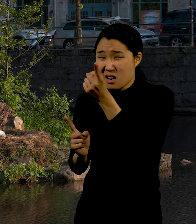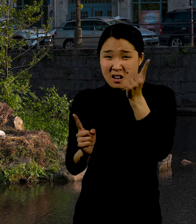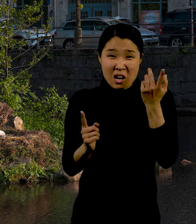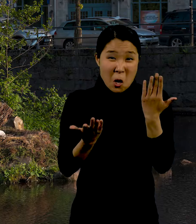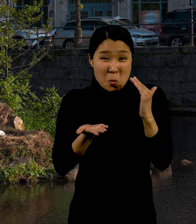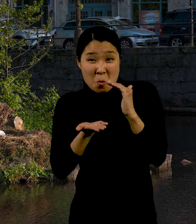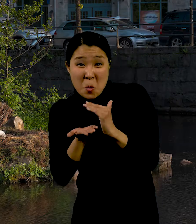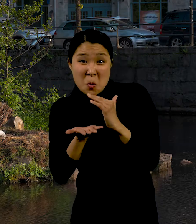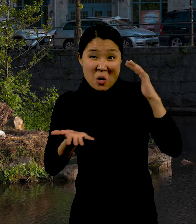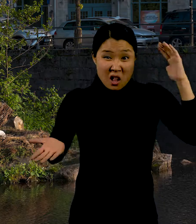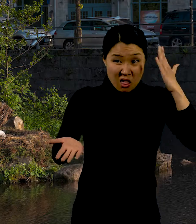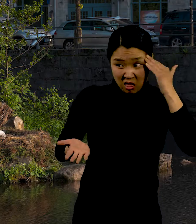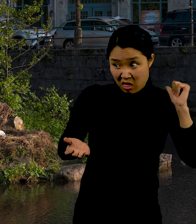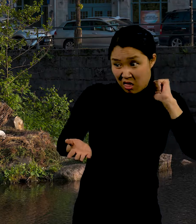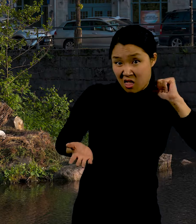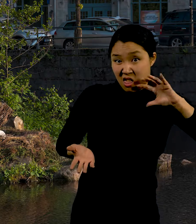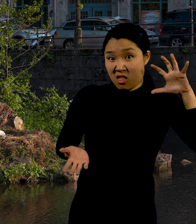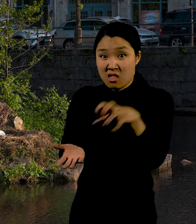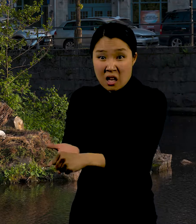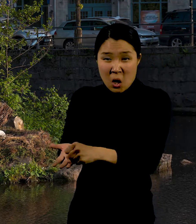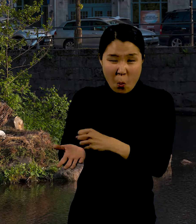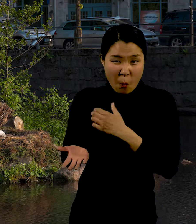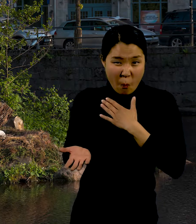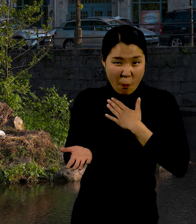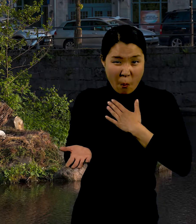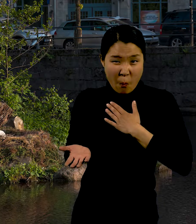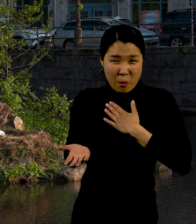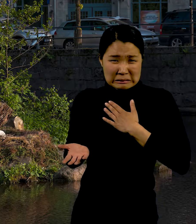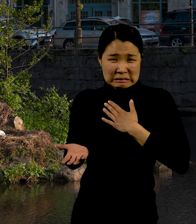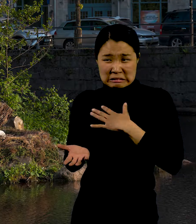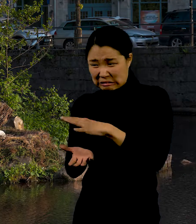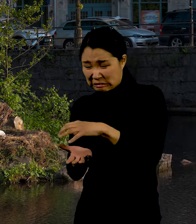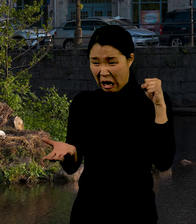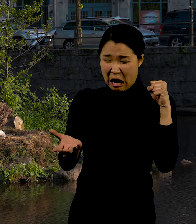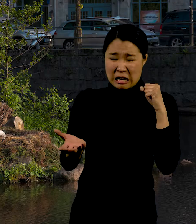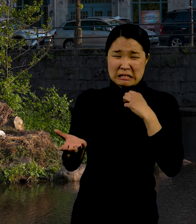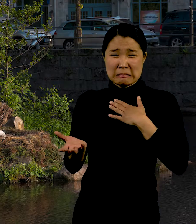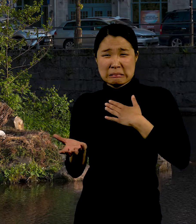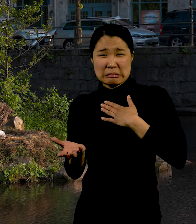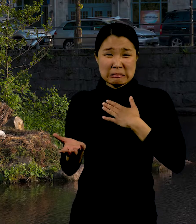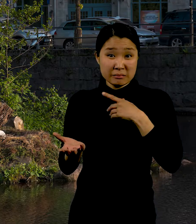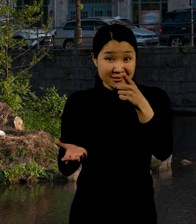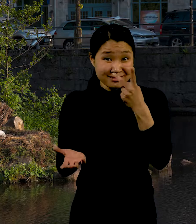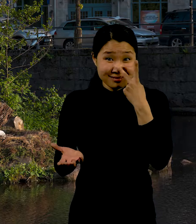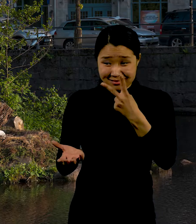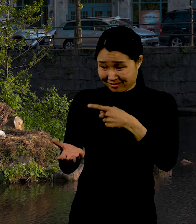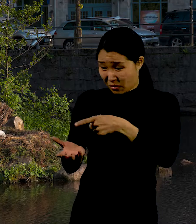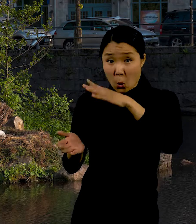och stora filurer som gärna skulle kunna tänka sig att röva bort innehållet. En tvetydigare anblick är förstås det